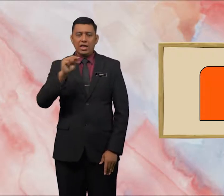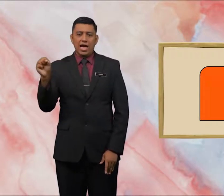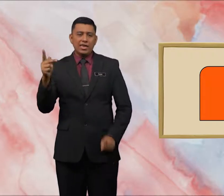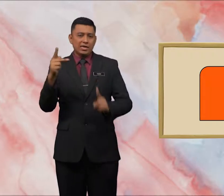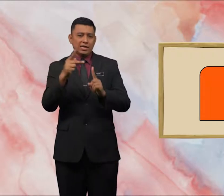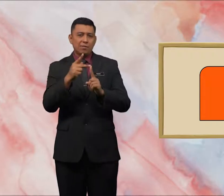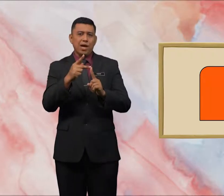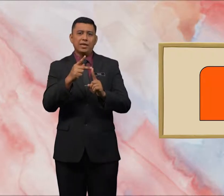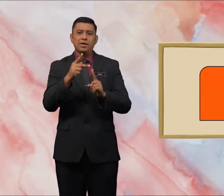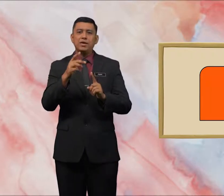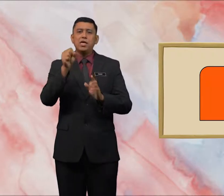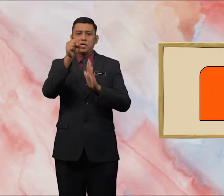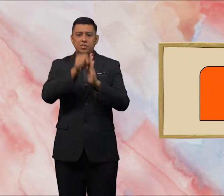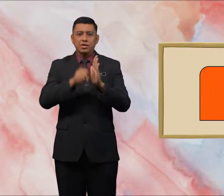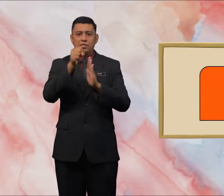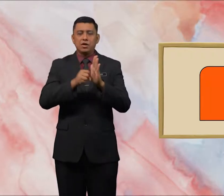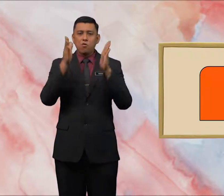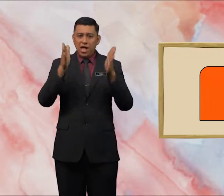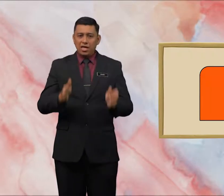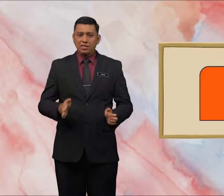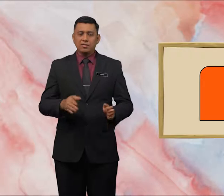soalan kepada seseorang.